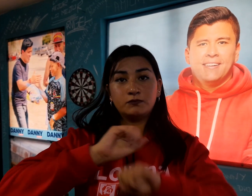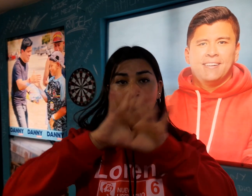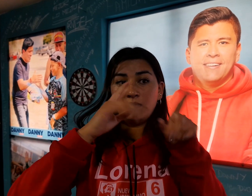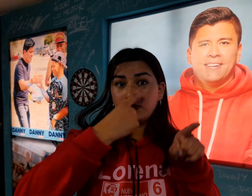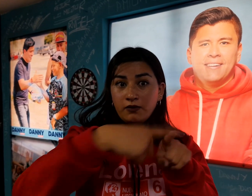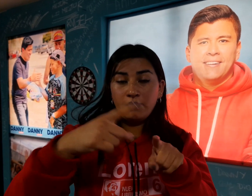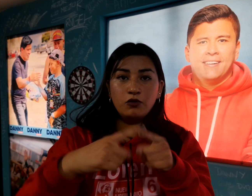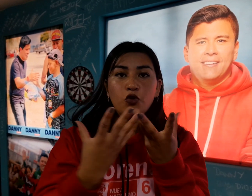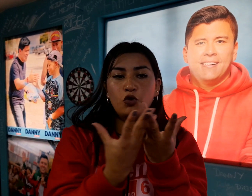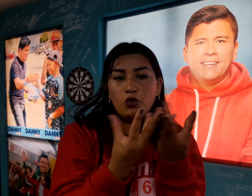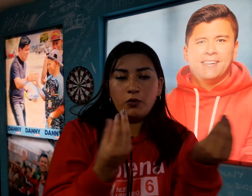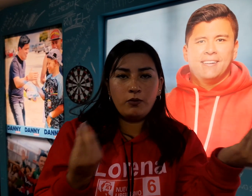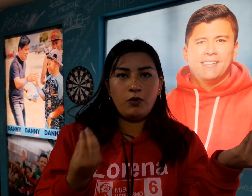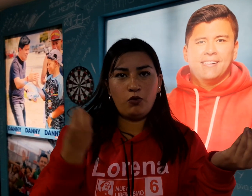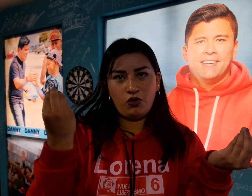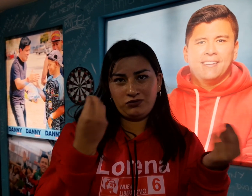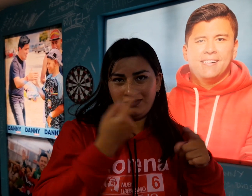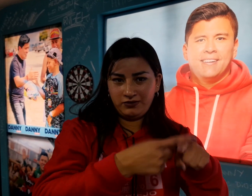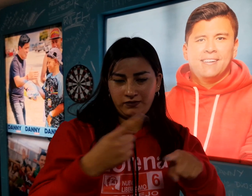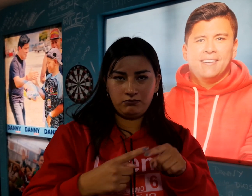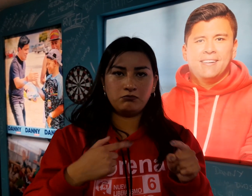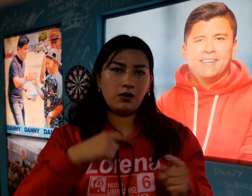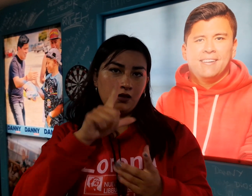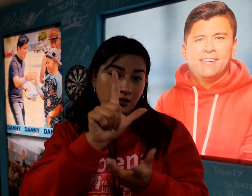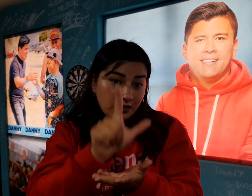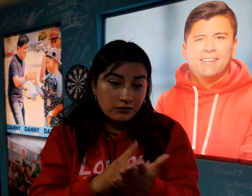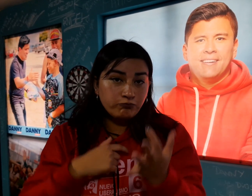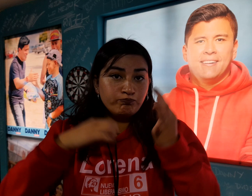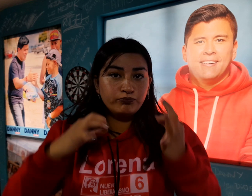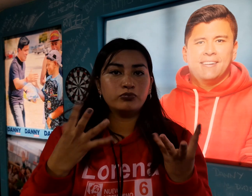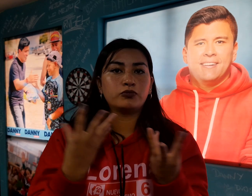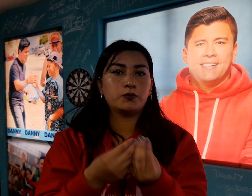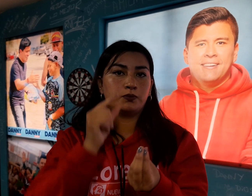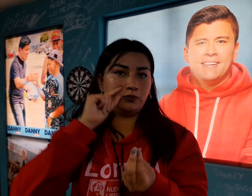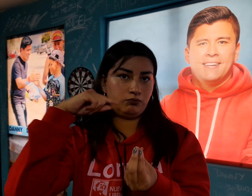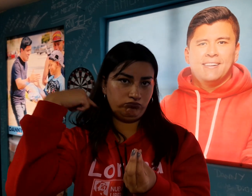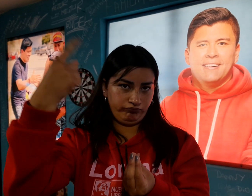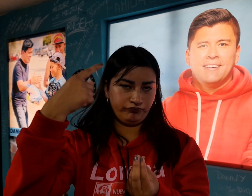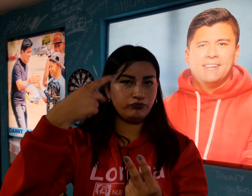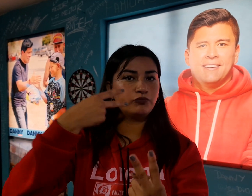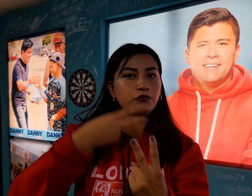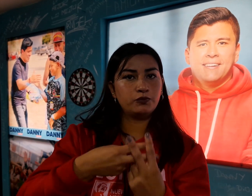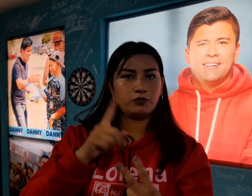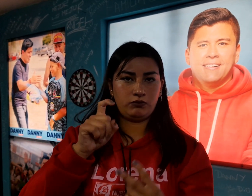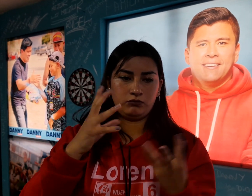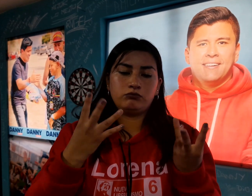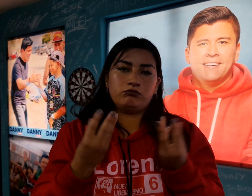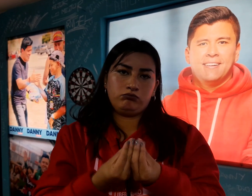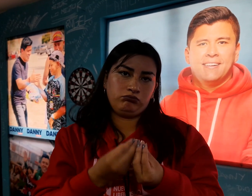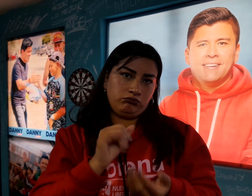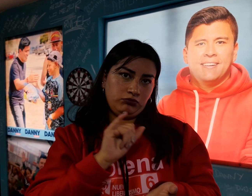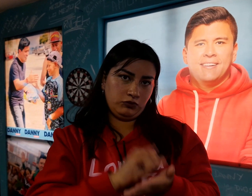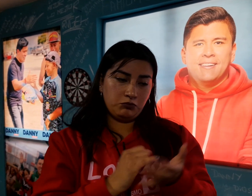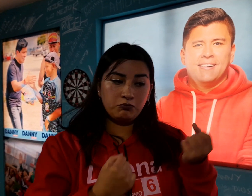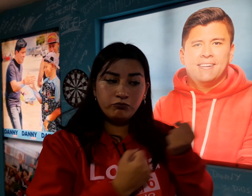Sí, hay diferentes grupos, tenemos diferentes listas. Nuestra lista del partido Nuevo